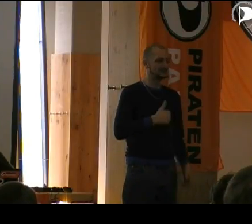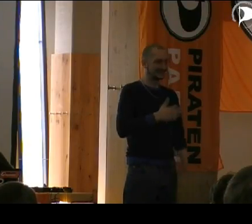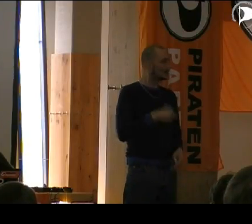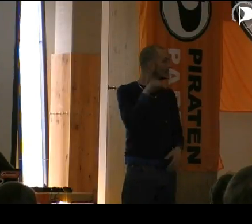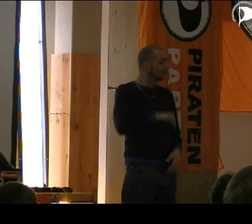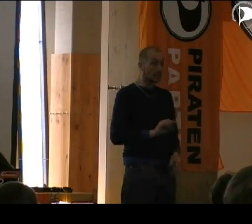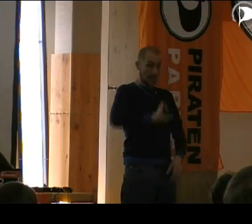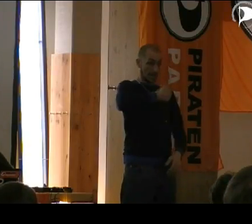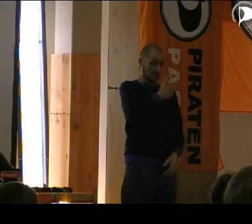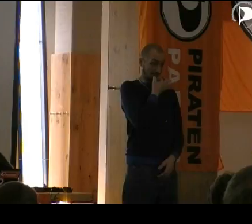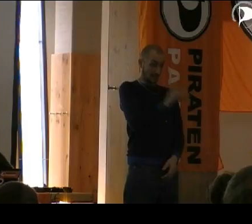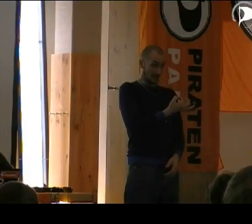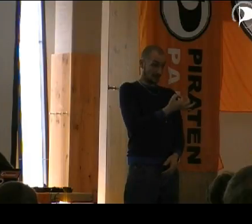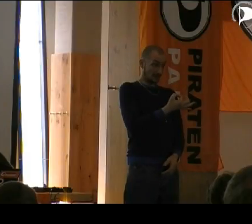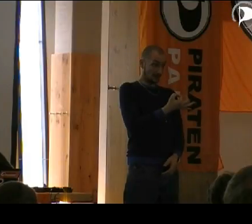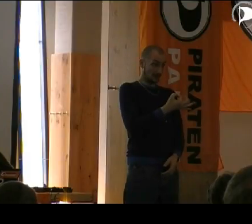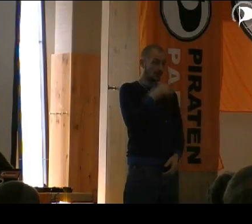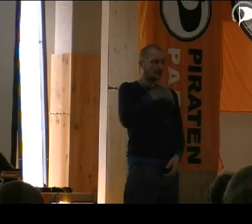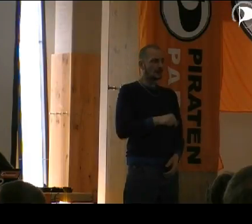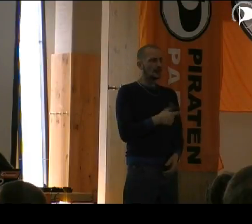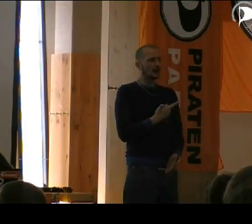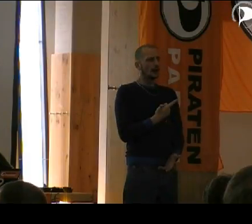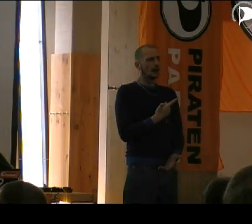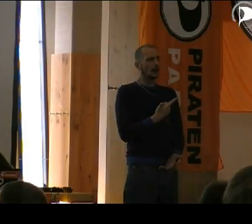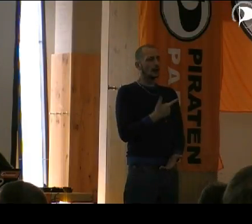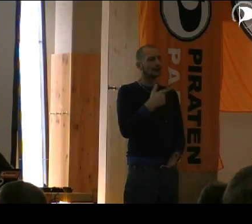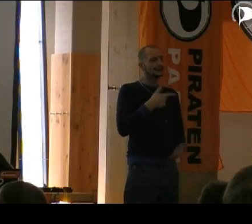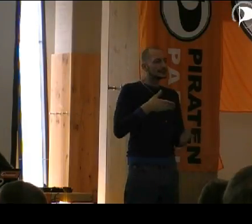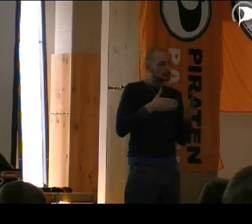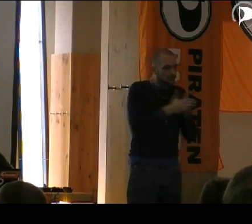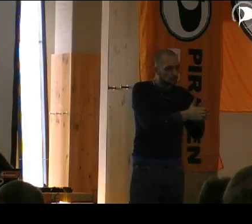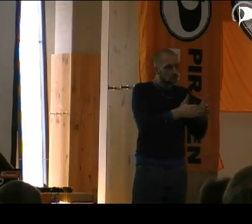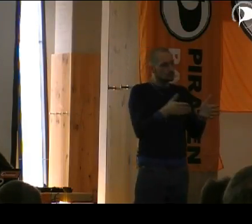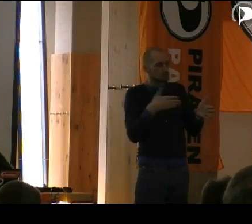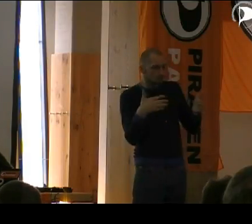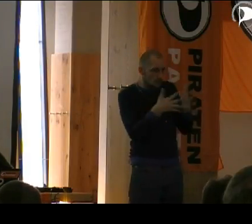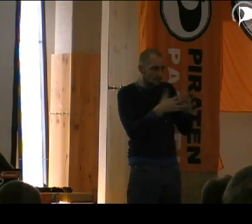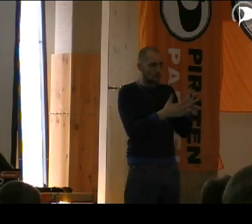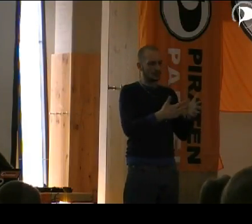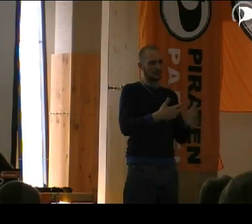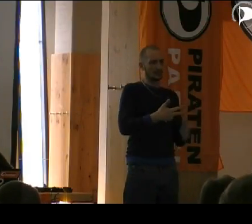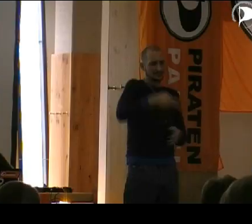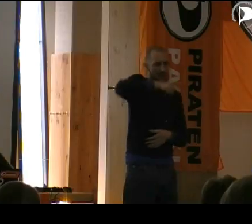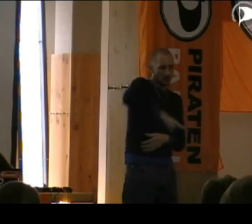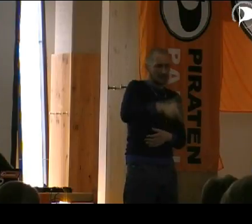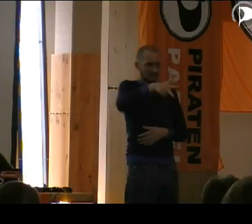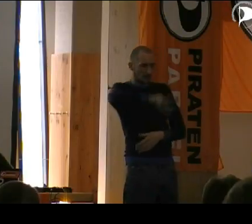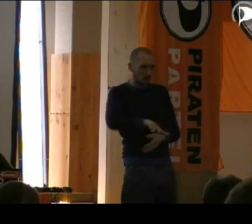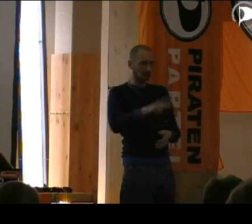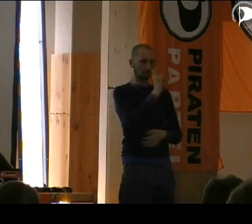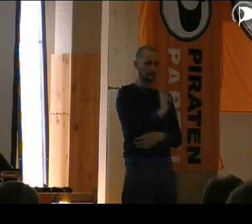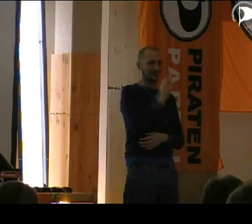fragen gesprochen hat und ich zwischendurch mal dass man also vor zwei drei monaten 90 ps und ist als